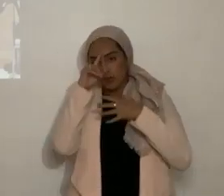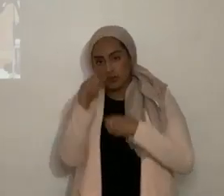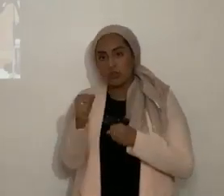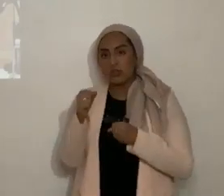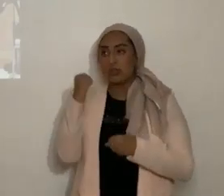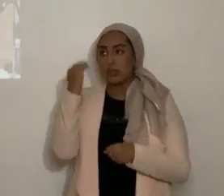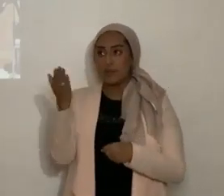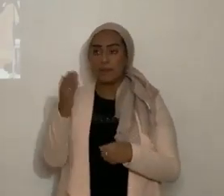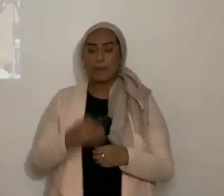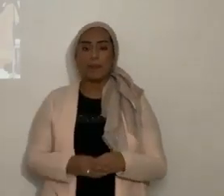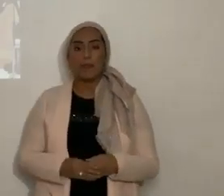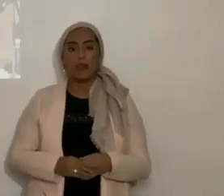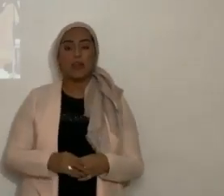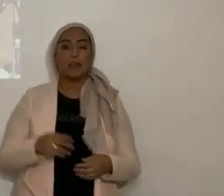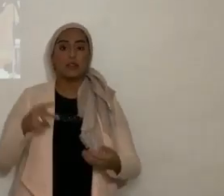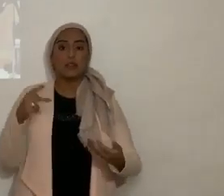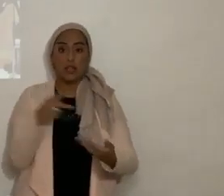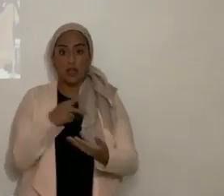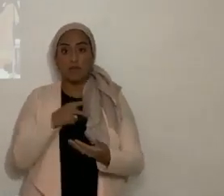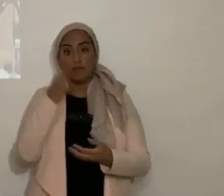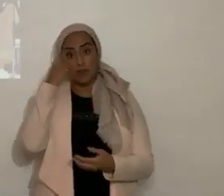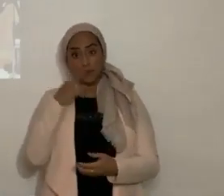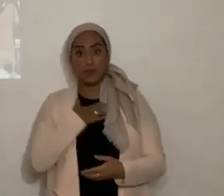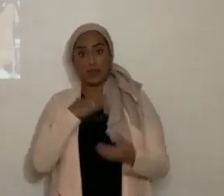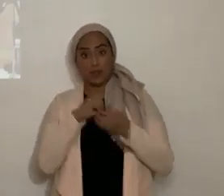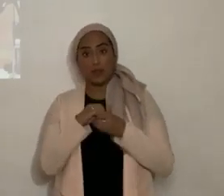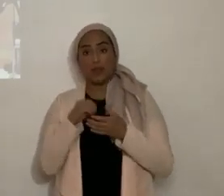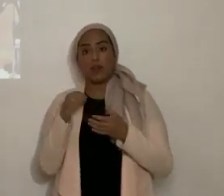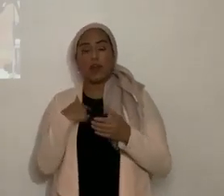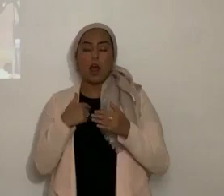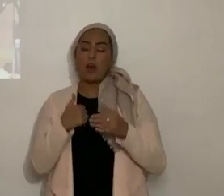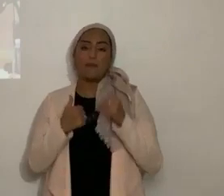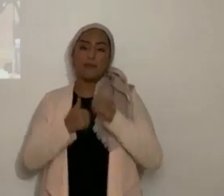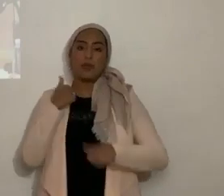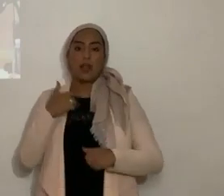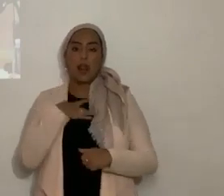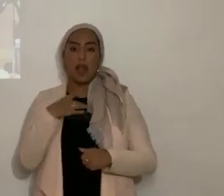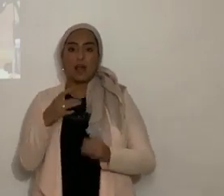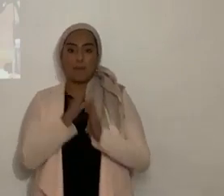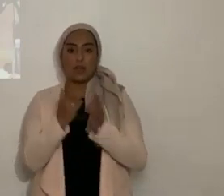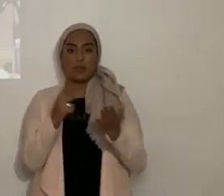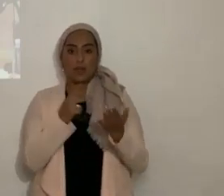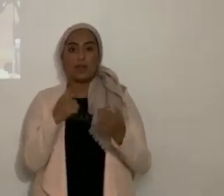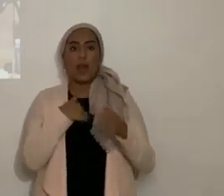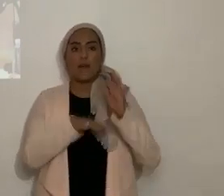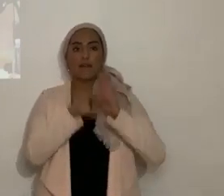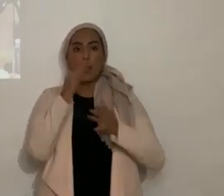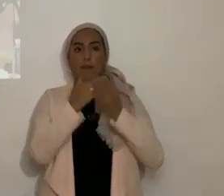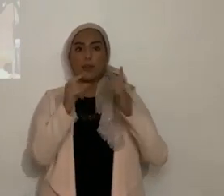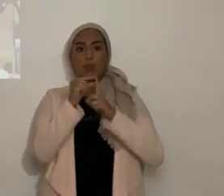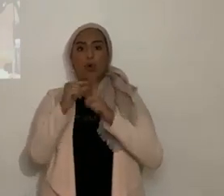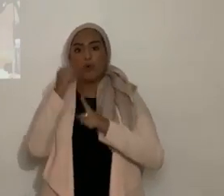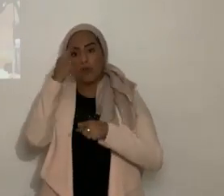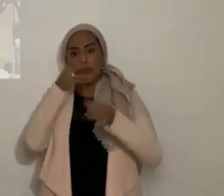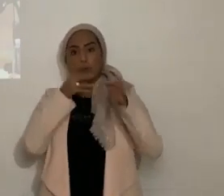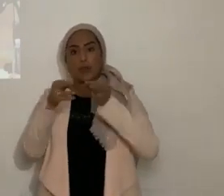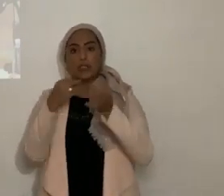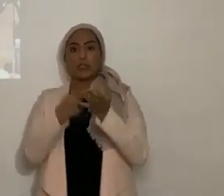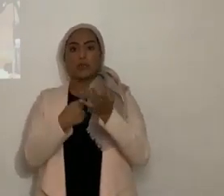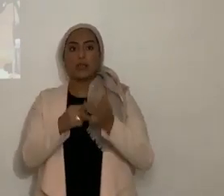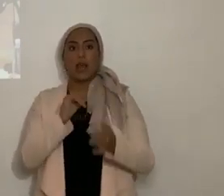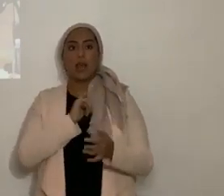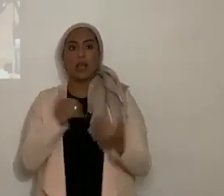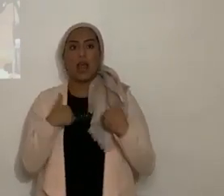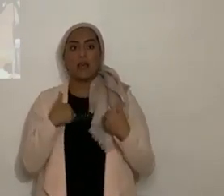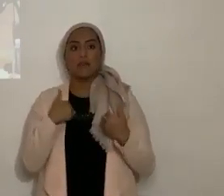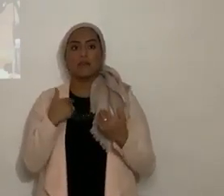Él. Los Salmos, a mí en lo personal, es uno de los libros que más me gusta, porque encuentro palabras para explicar lo que a veces yo tengo,